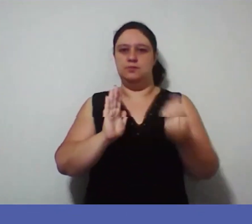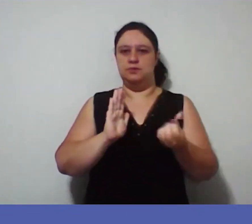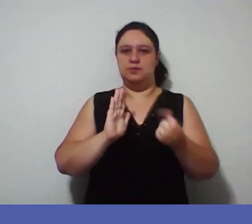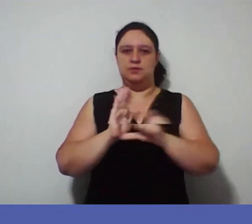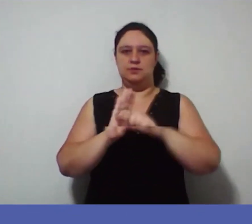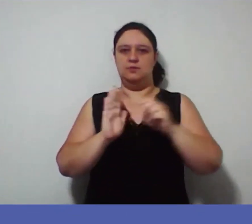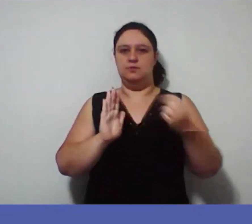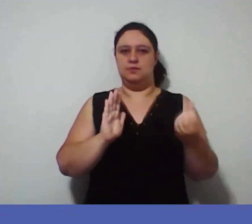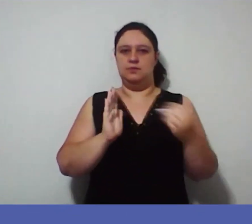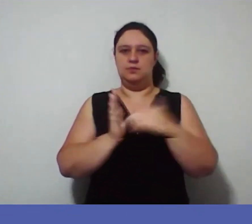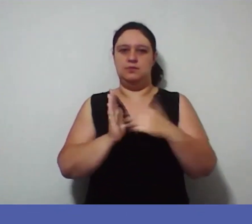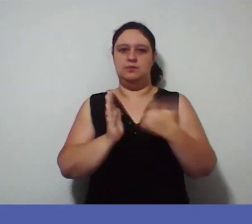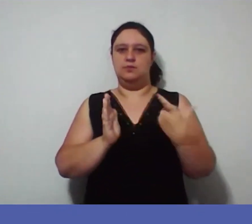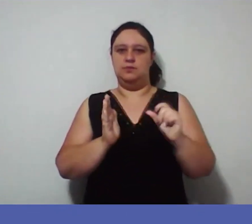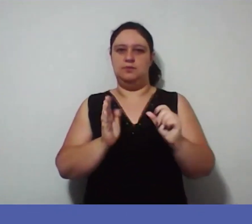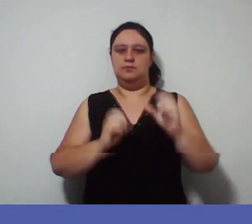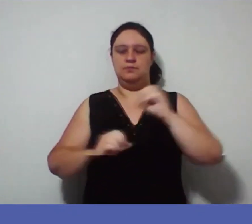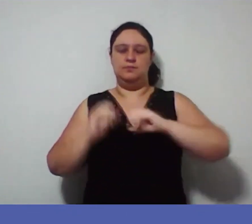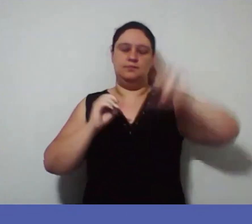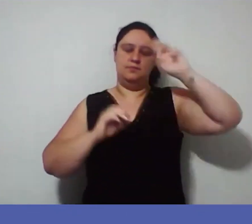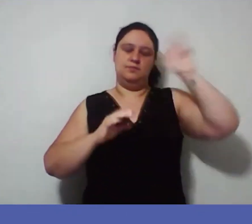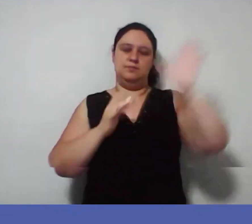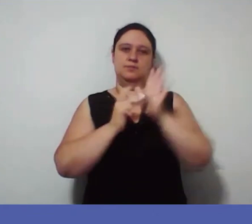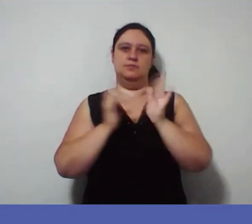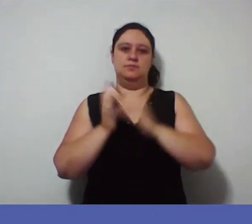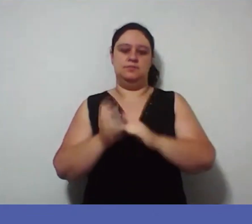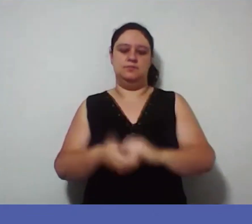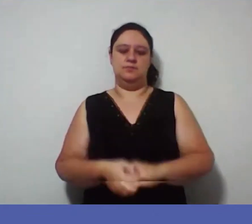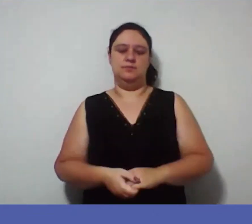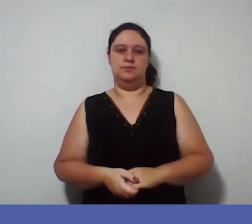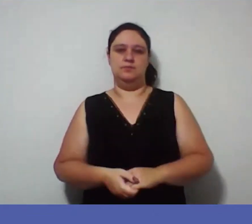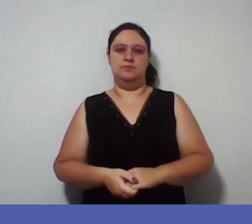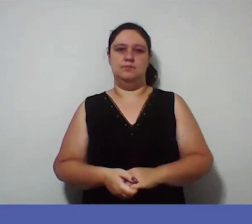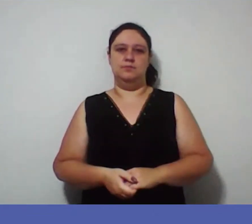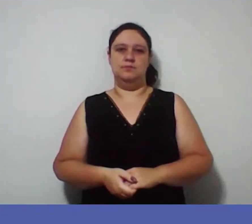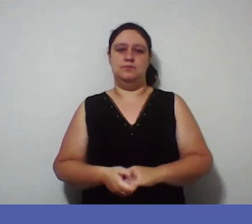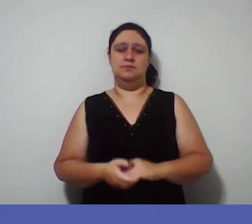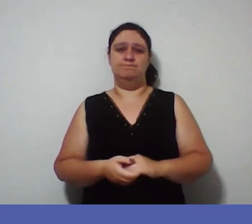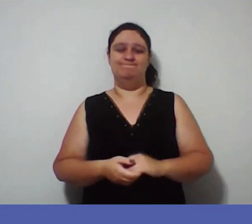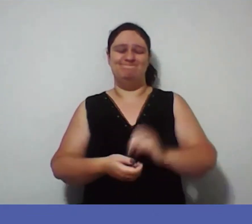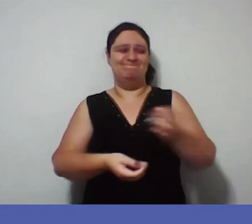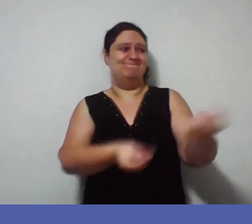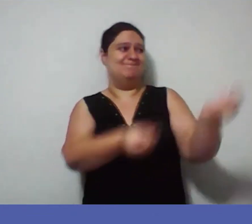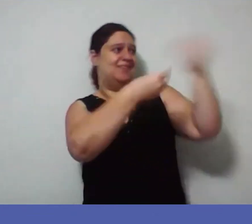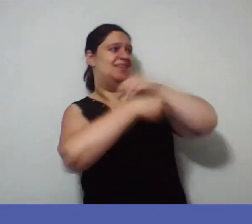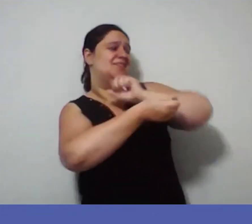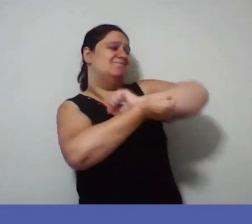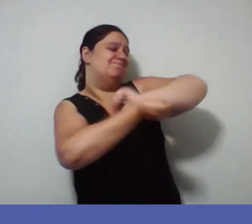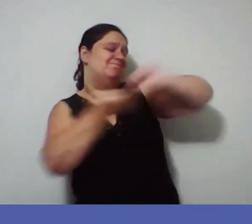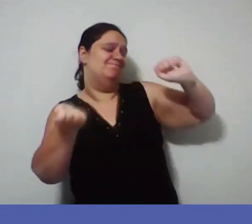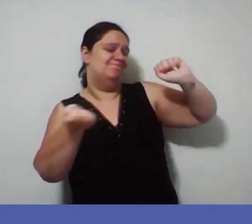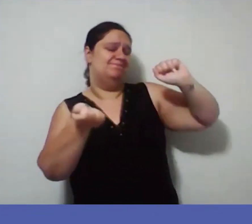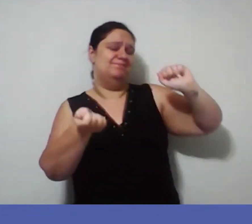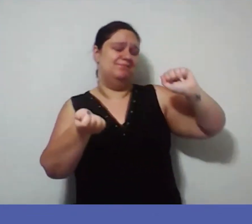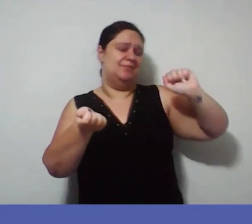Ó Senhor Jesus, liberta-nos, Senhor, do amor ao